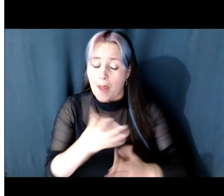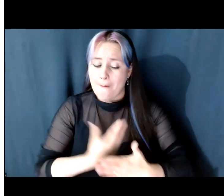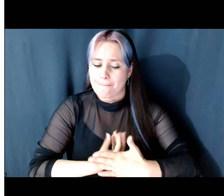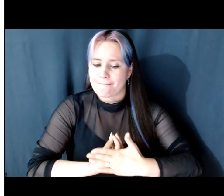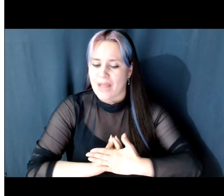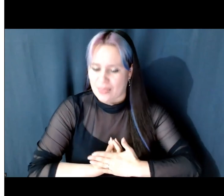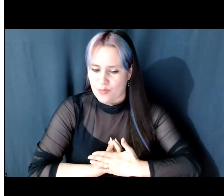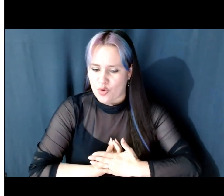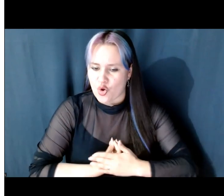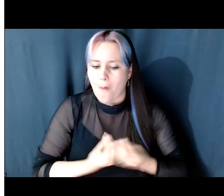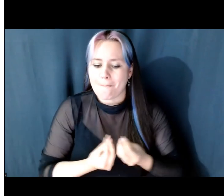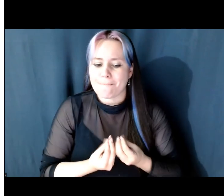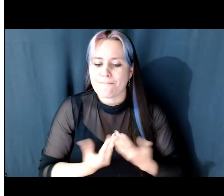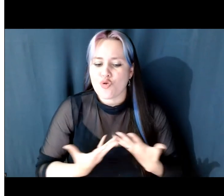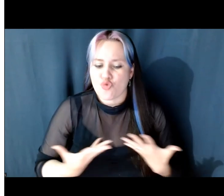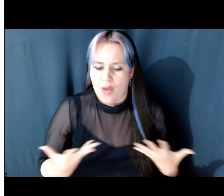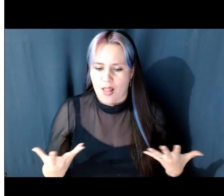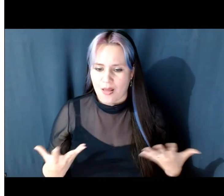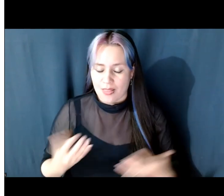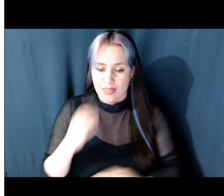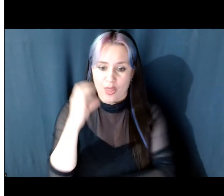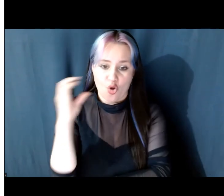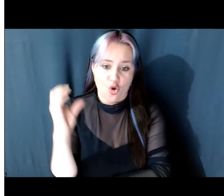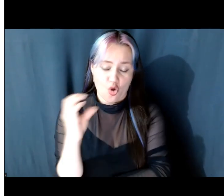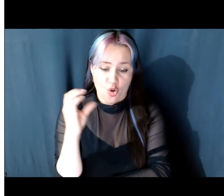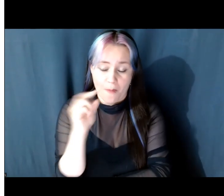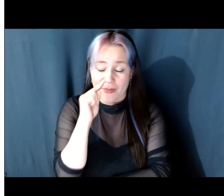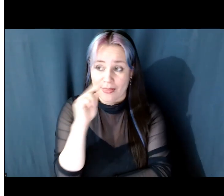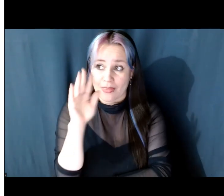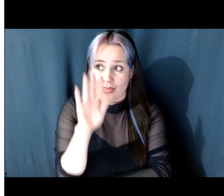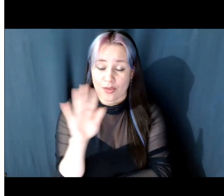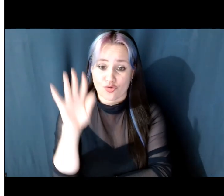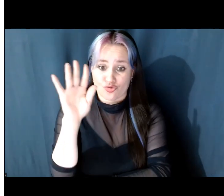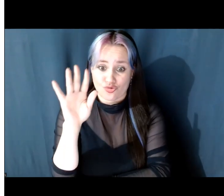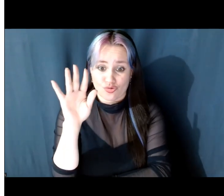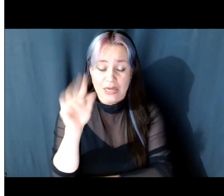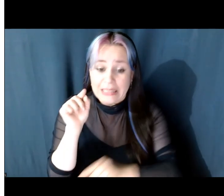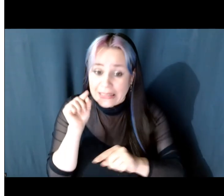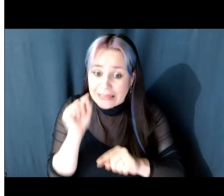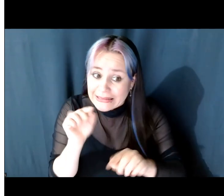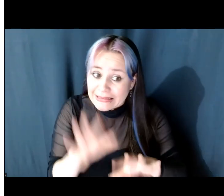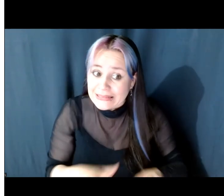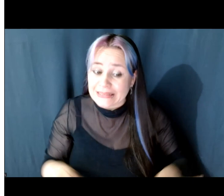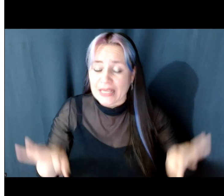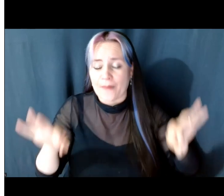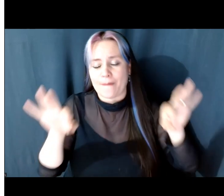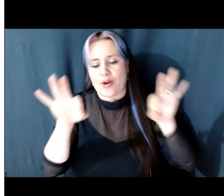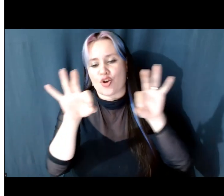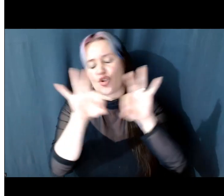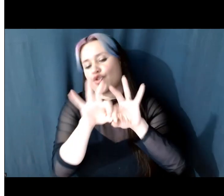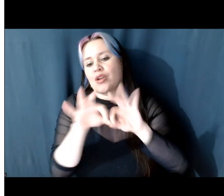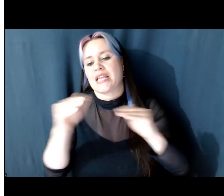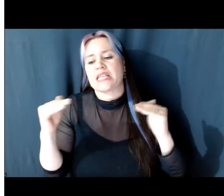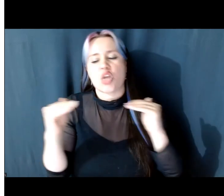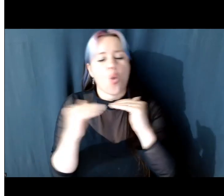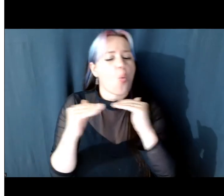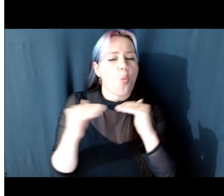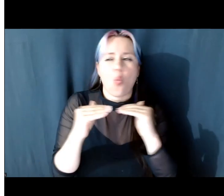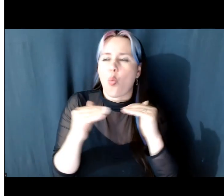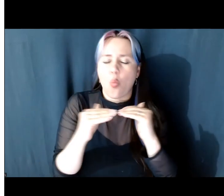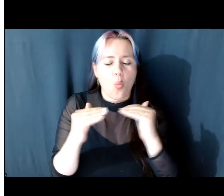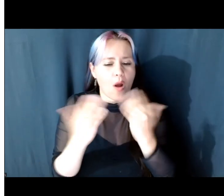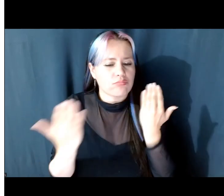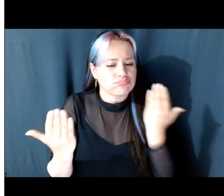determina el artículo 1 numeral 3 de la ley 982 del 2005 ratificada con la sentencia de la